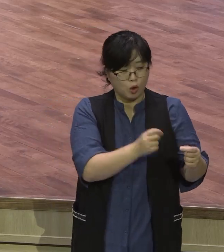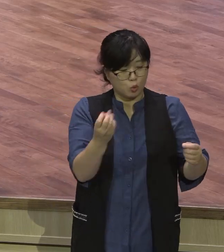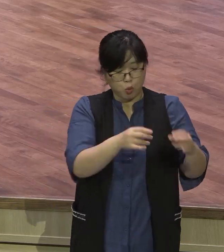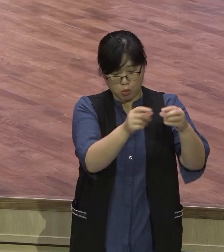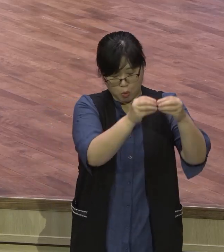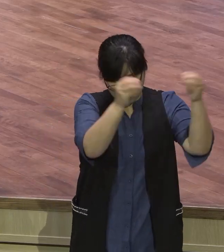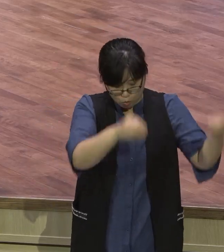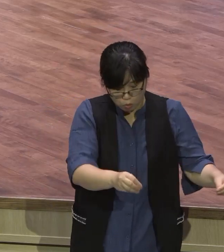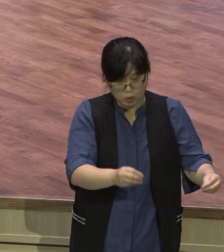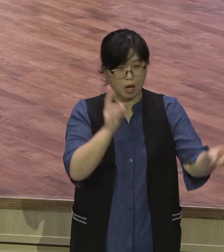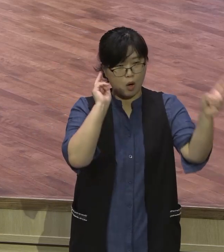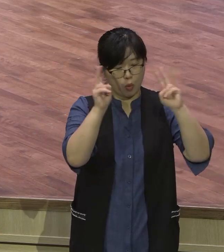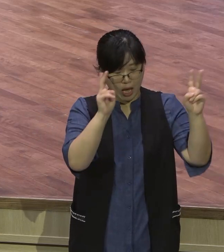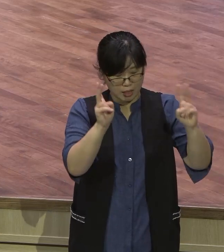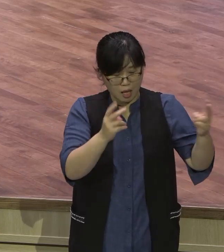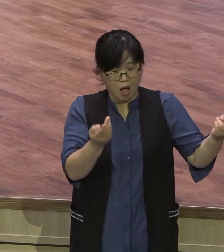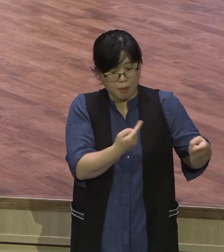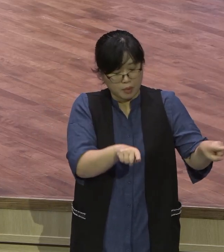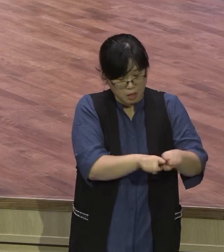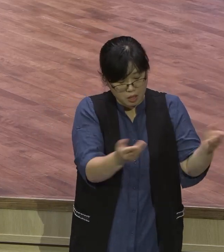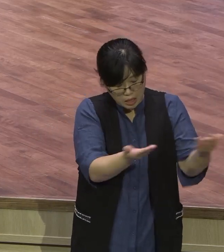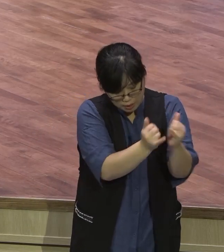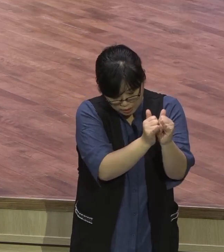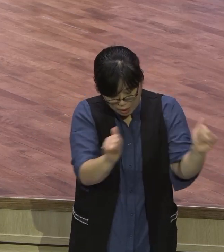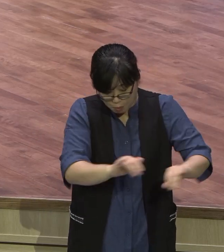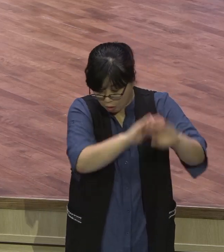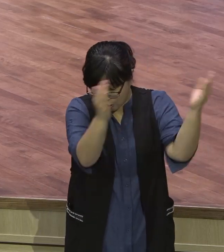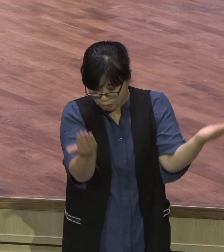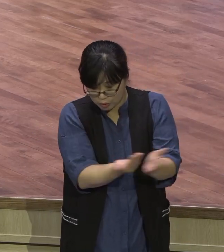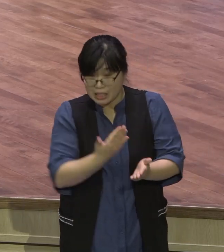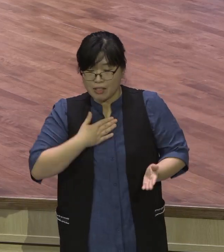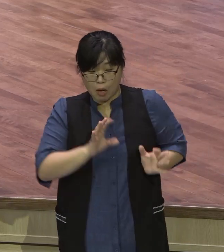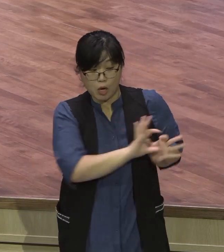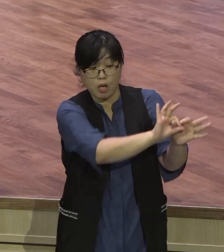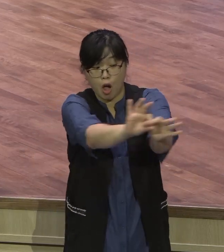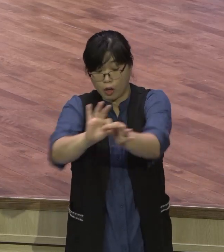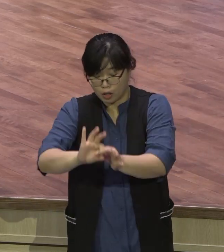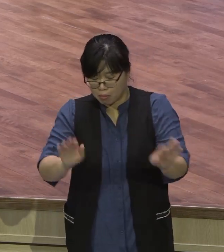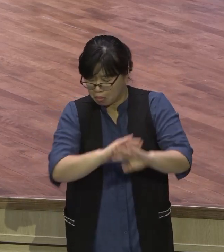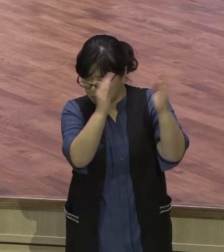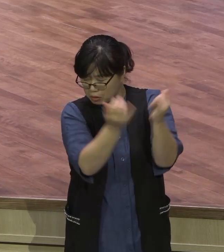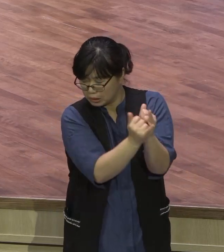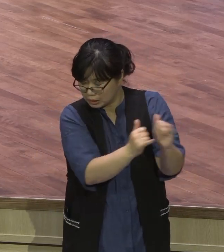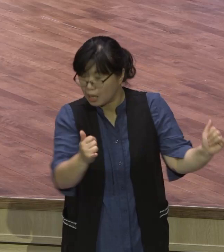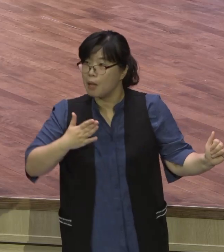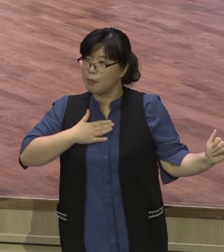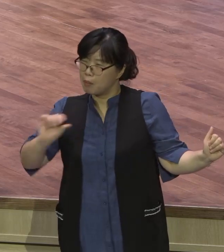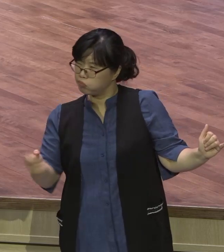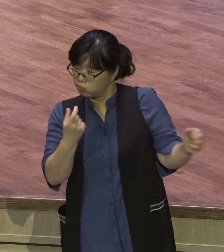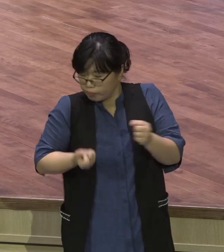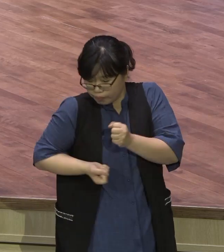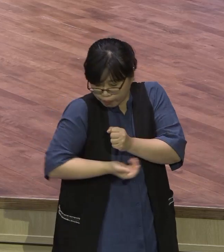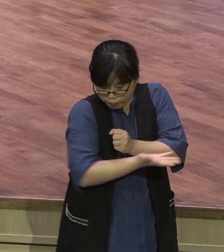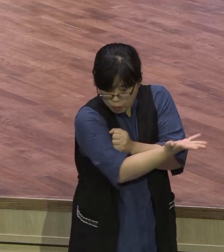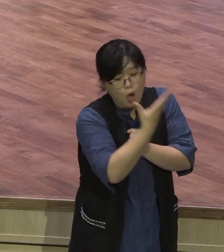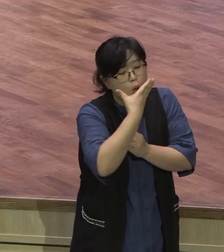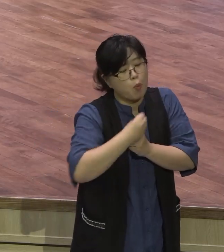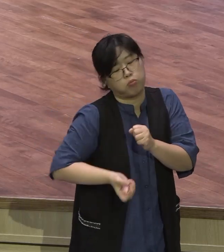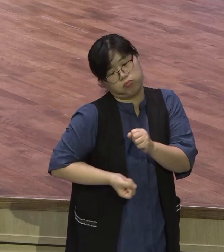여러분이 신분이 그렇다니까 이거 속으면 안 돼요 그래서 따라하라는 거예요 속지 말라고